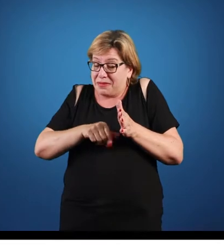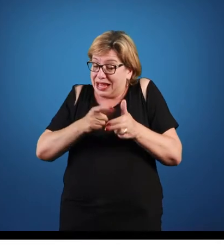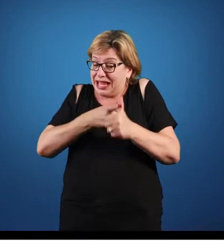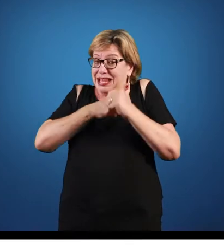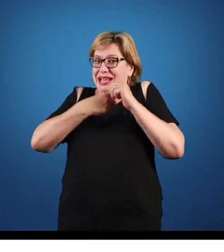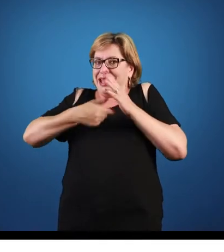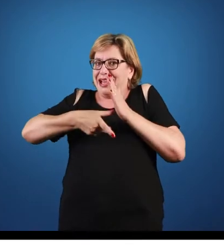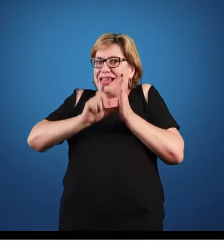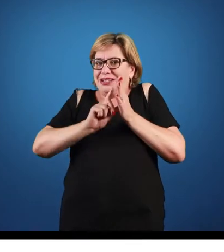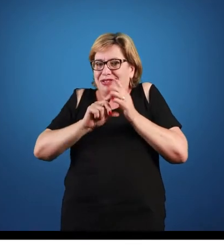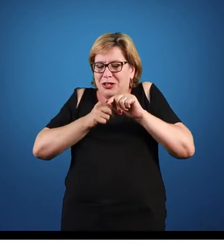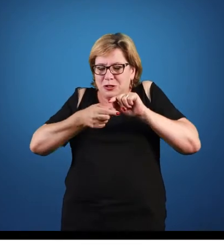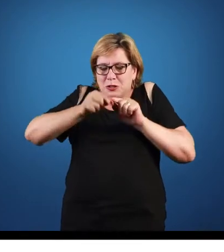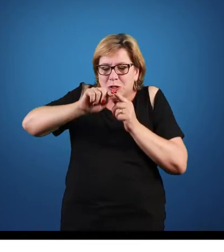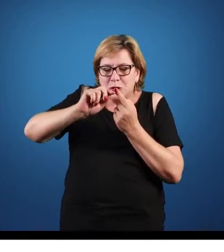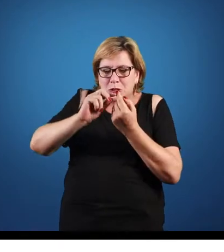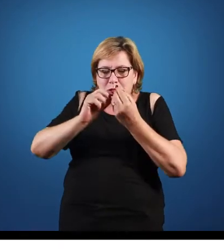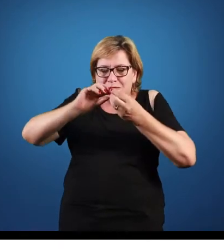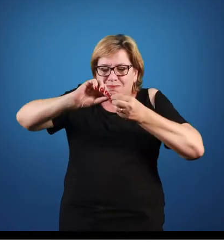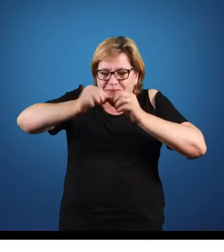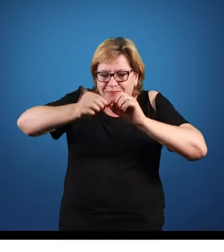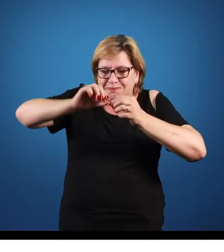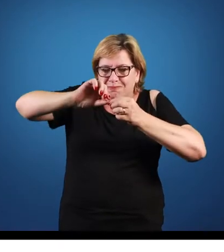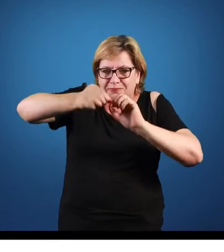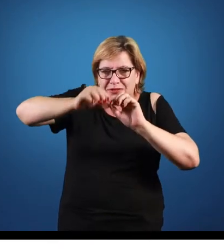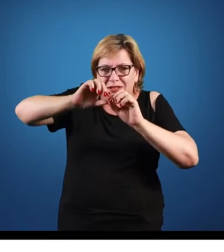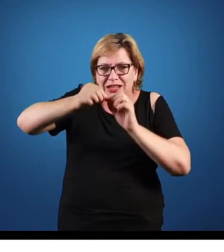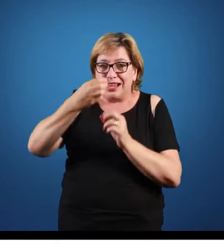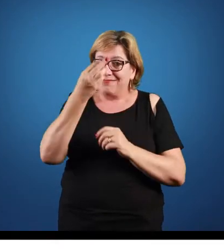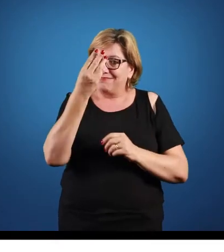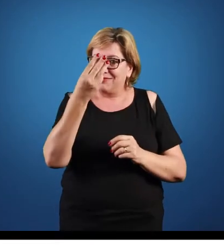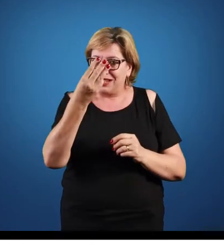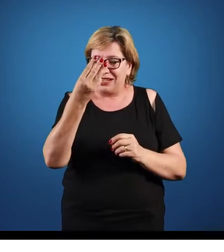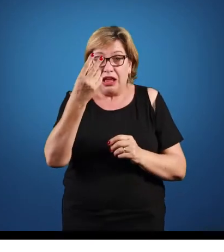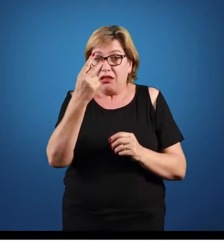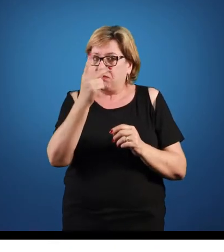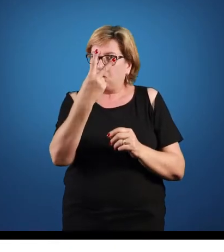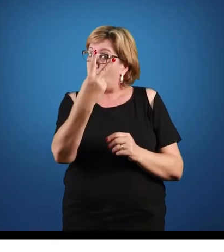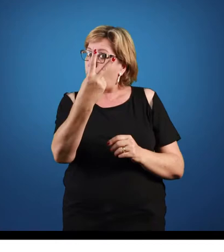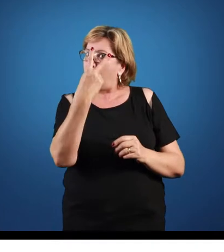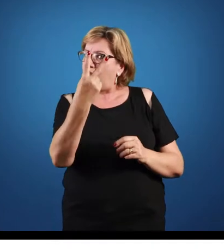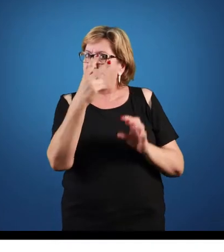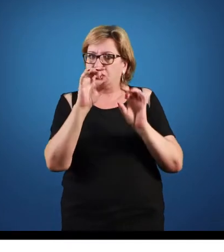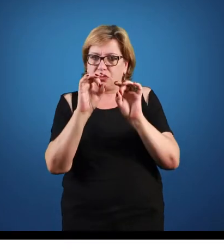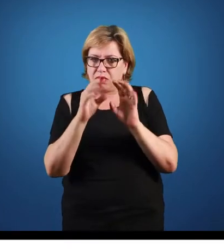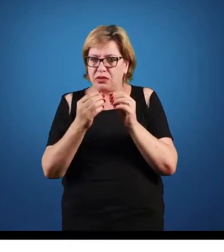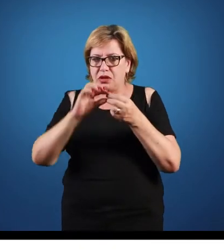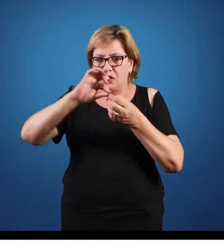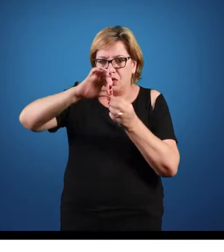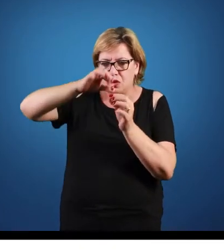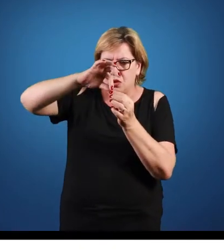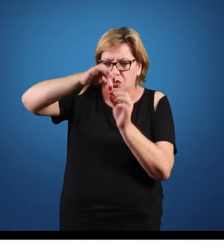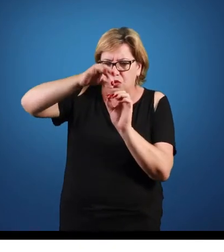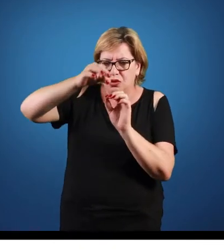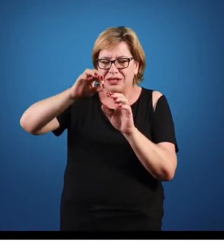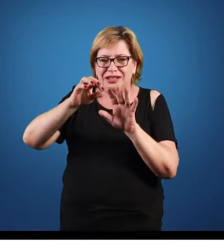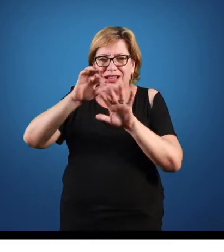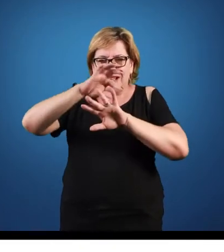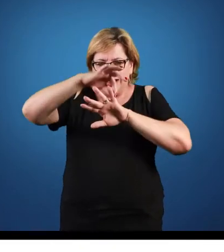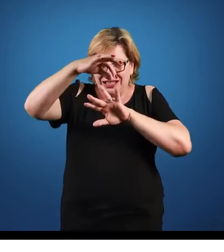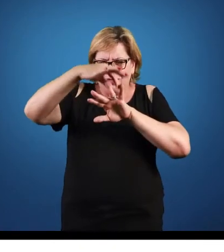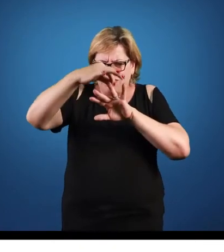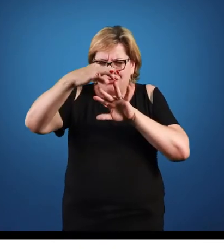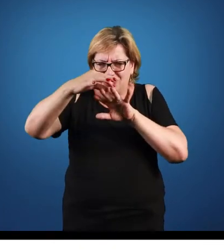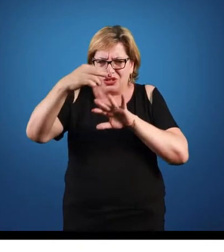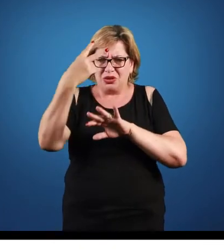vezes são três pontas é simples é que você troca 2 a 2 para cada um então aqui no caso para cada dedo no